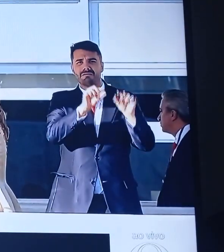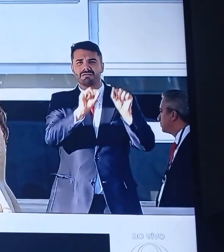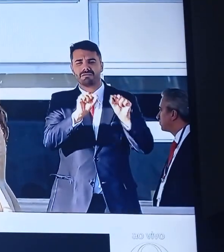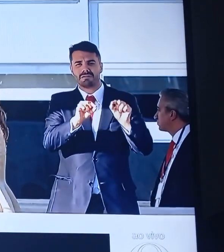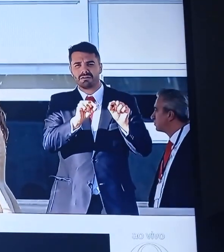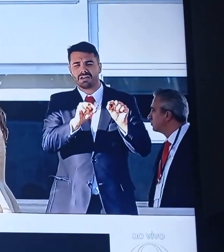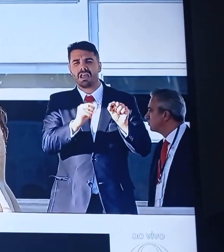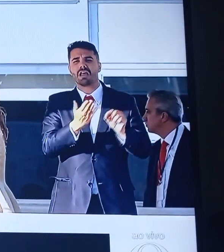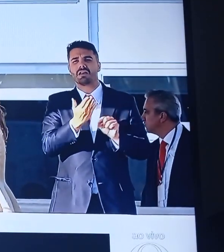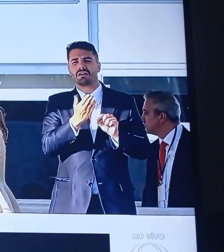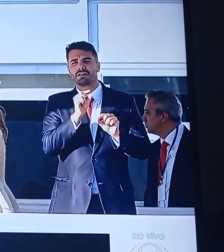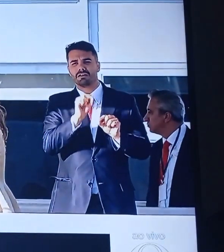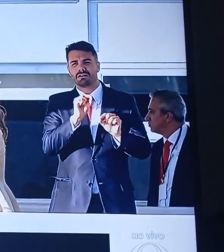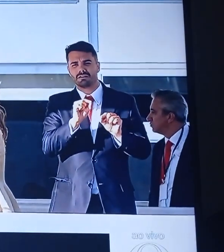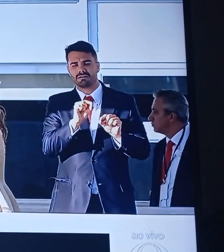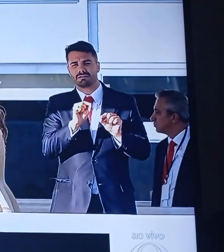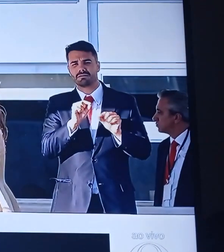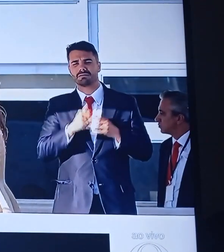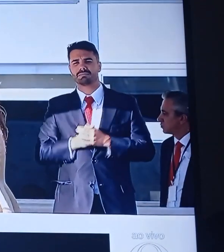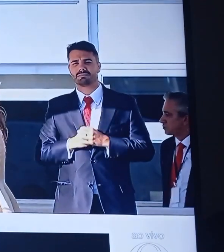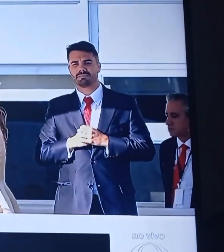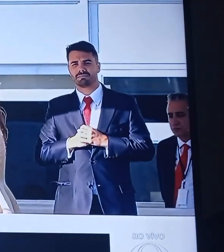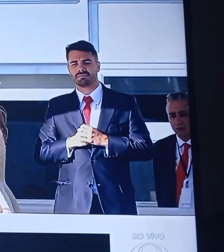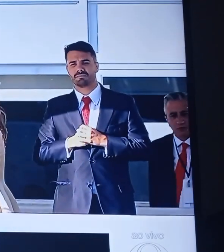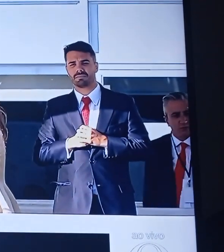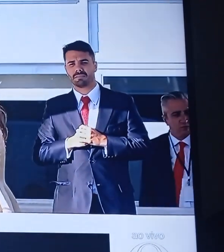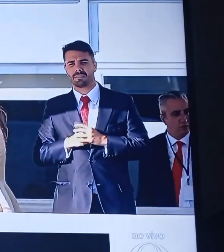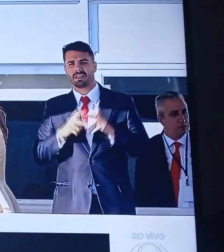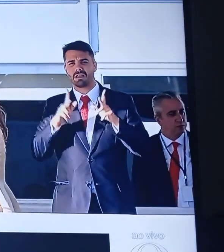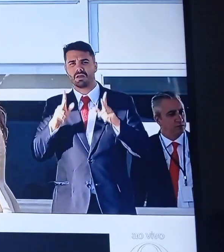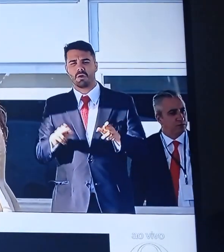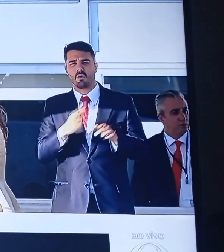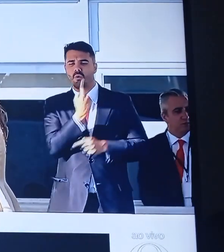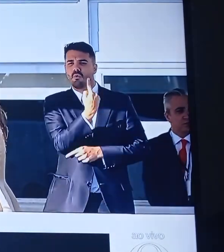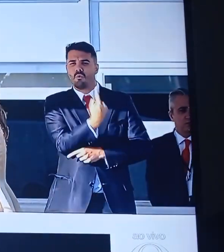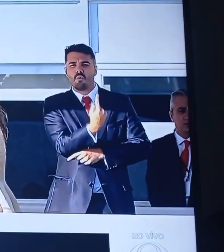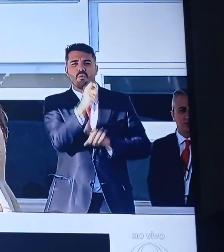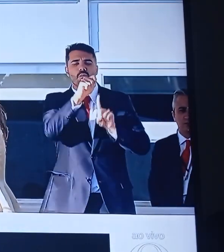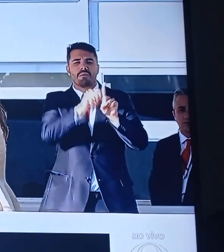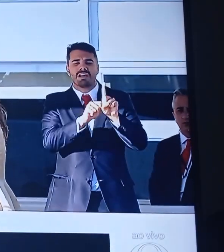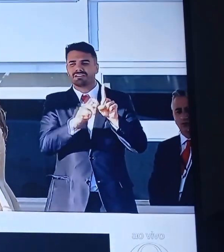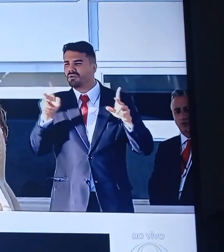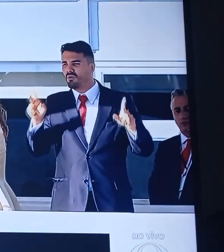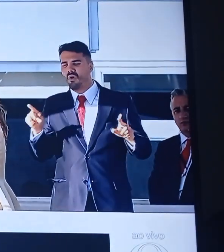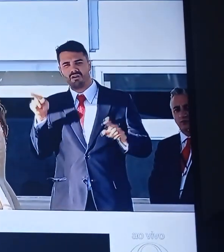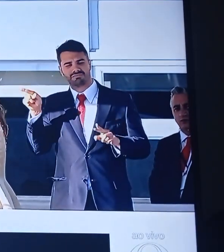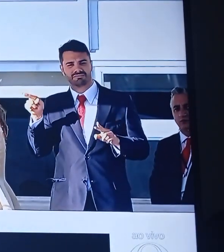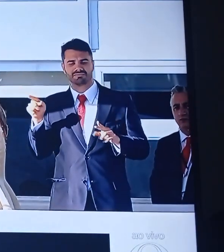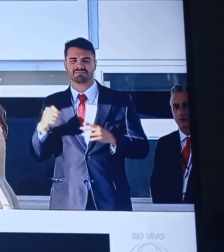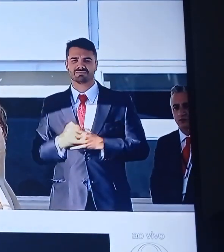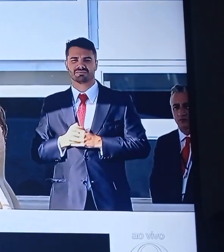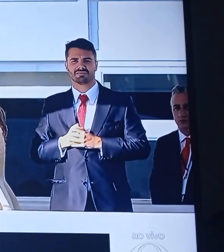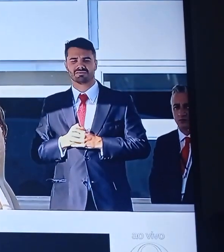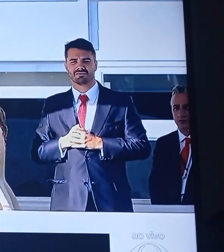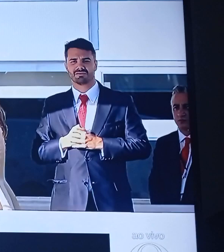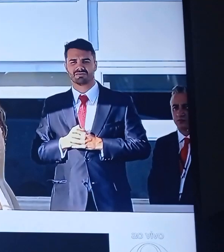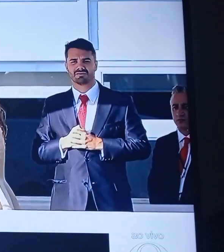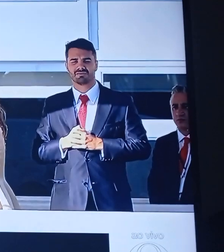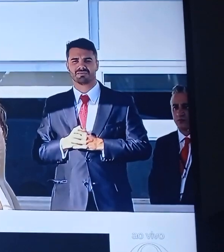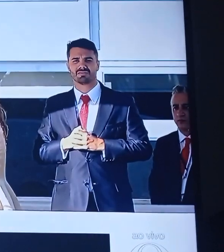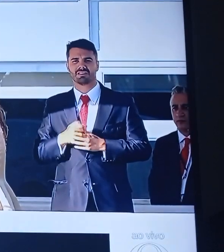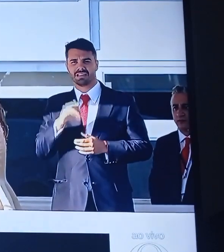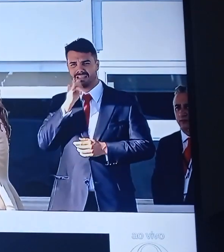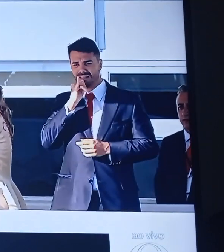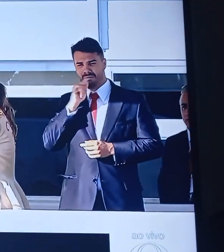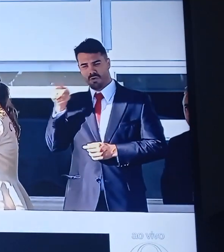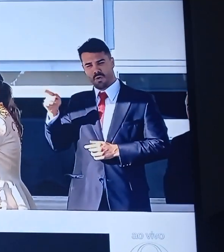o equivalente a que um super rico recebe em um único mês. E não adianta subir o vidro do